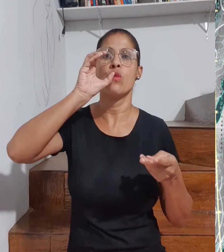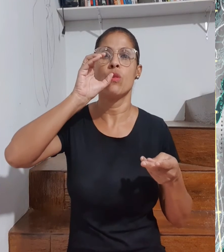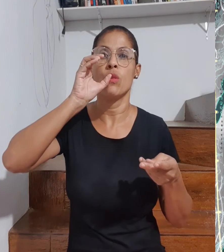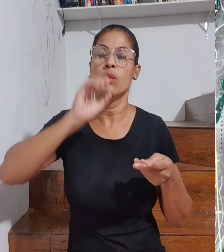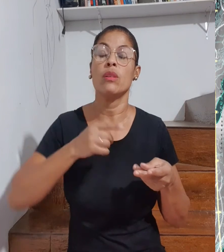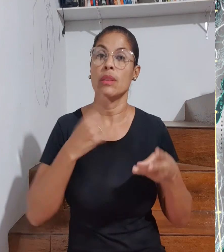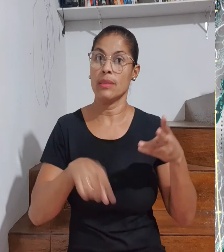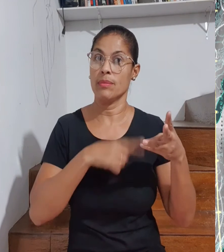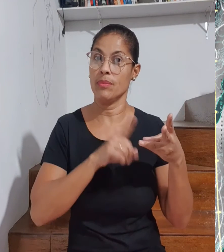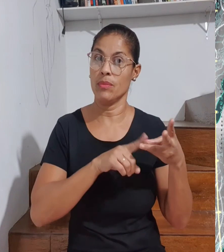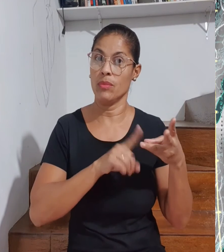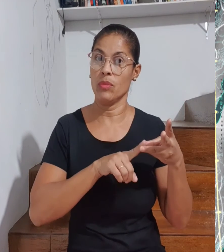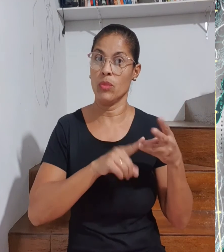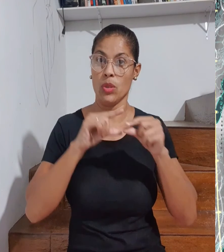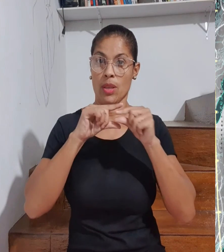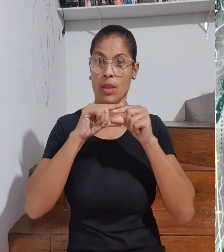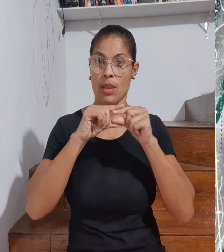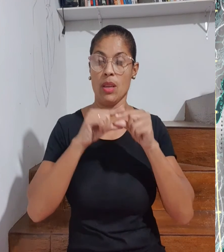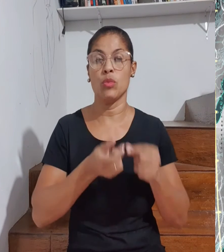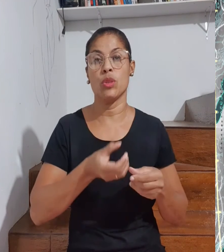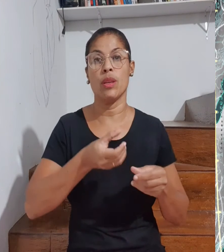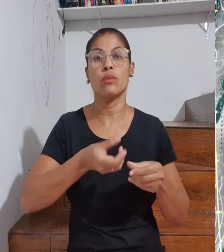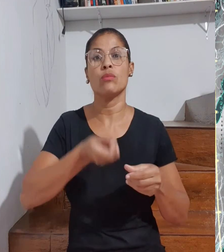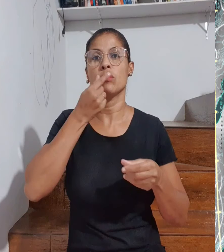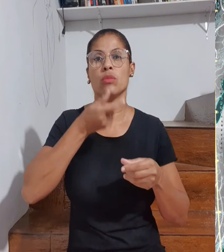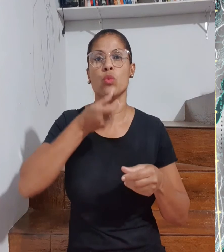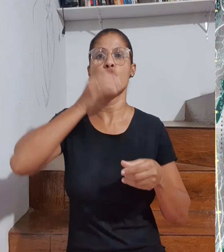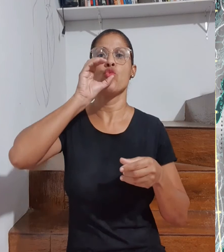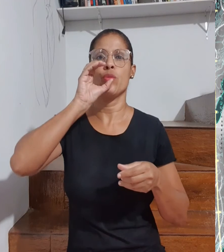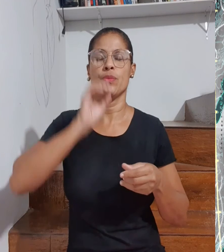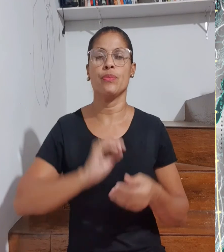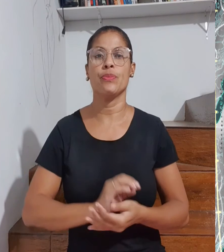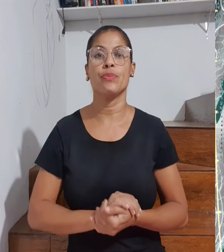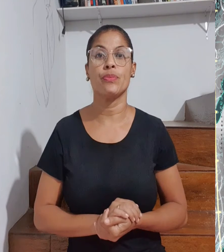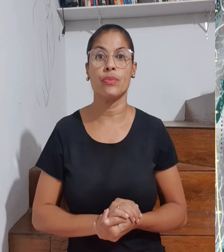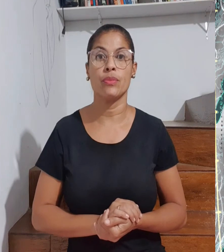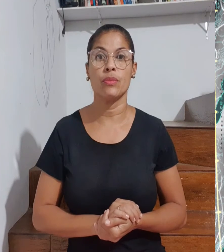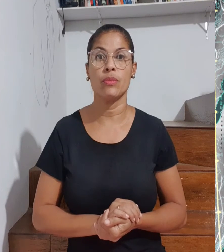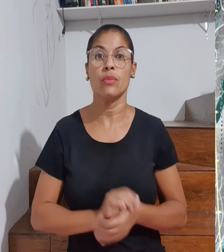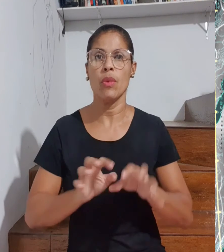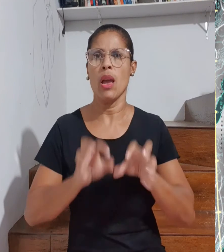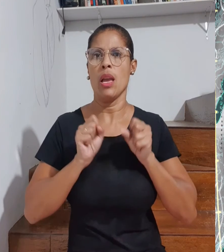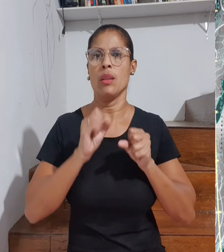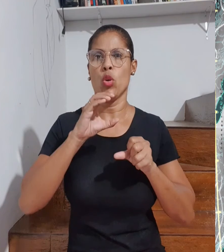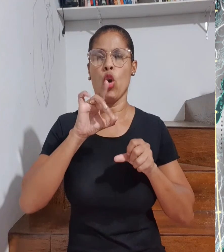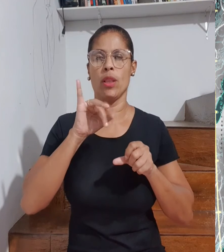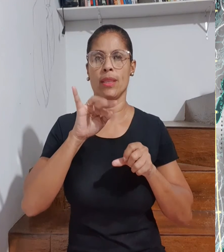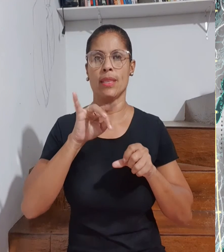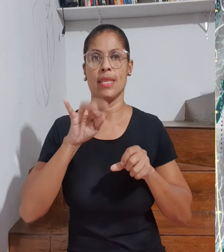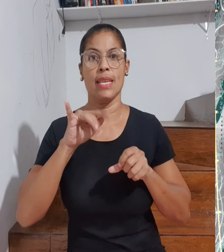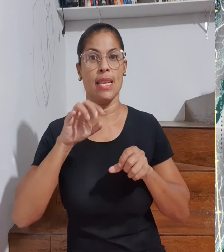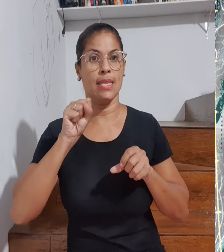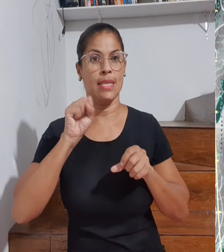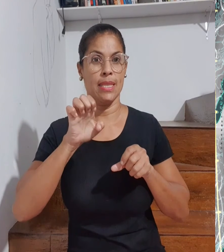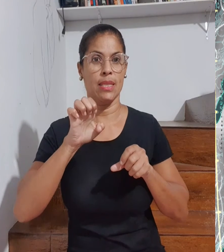oral e a galantamina na fórmula de cápsulas para uso oral. A inibição das colinesterases